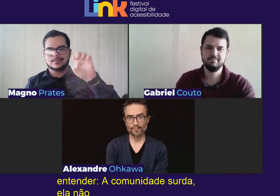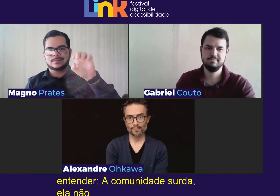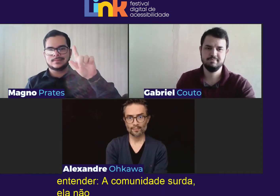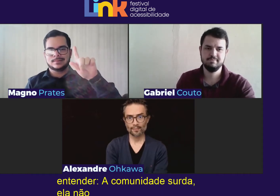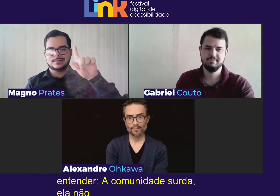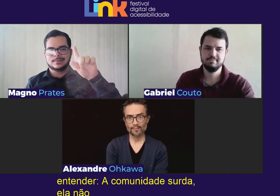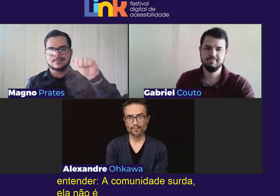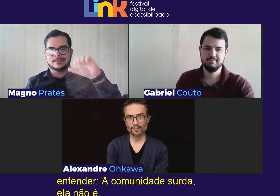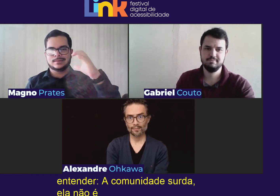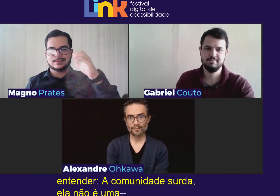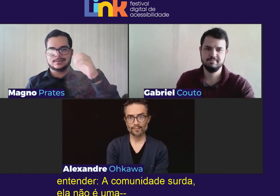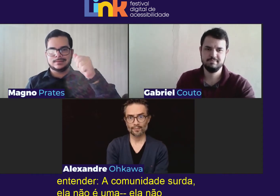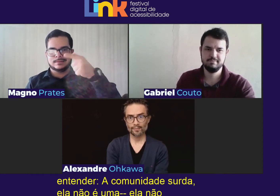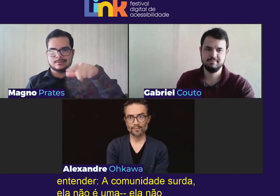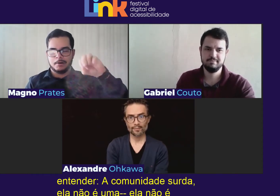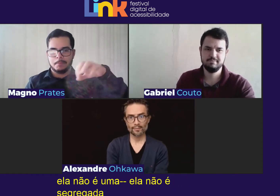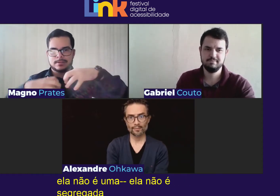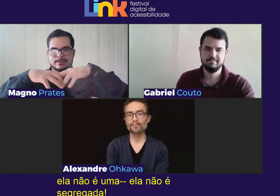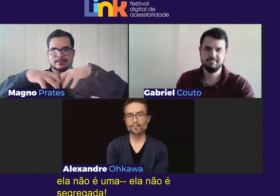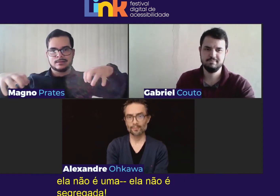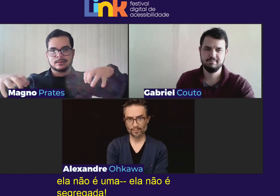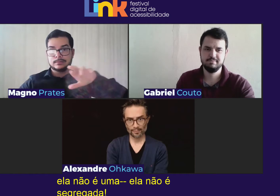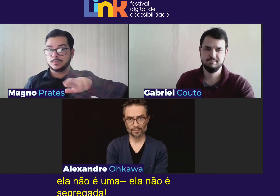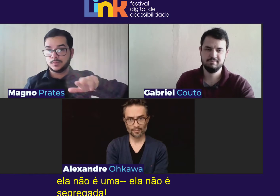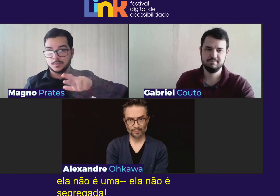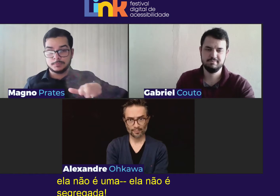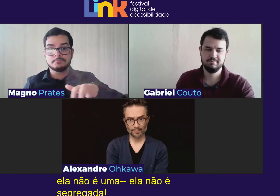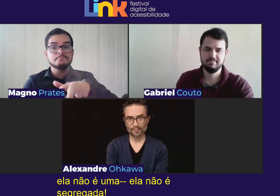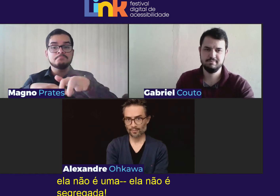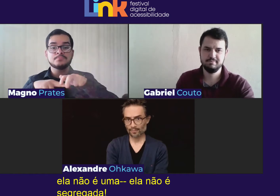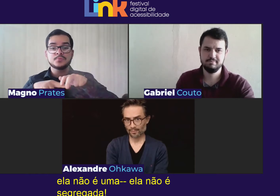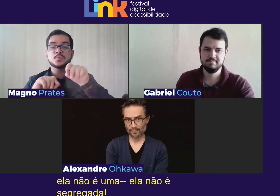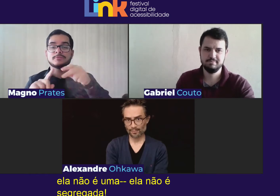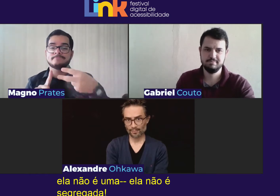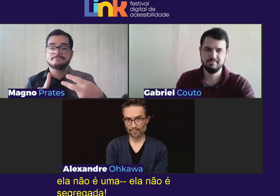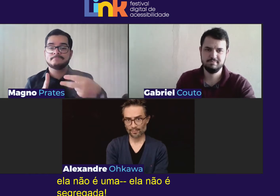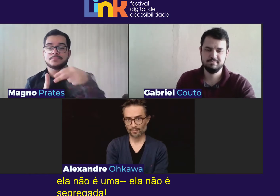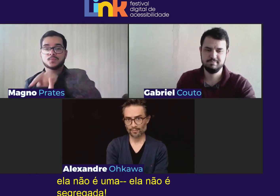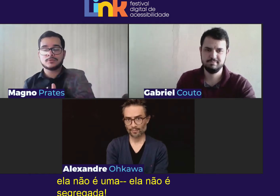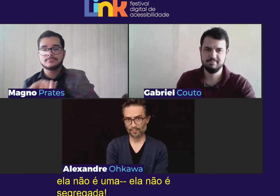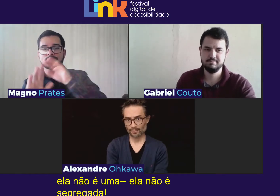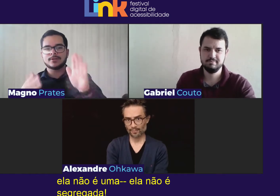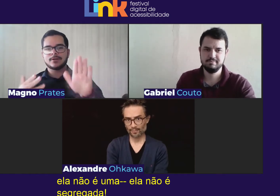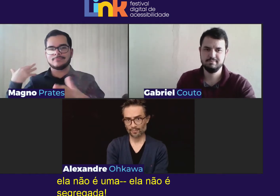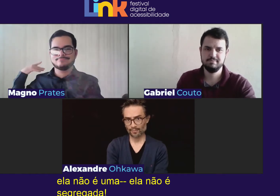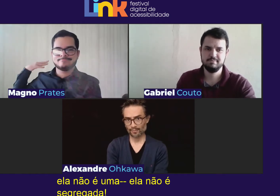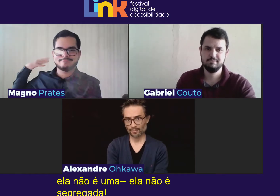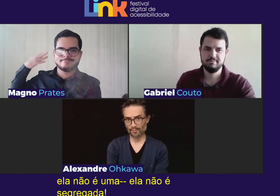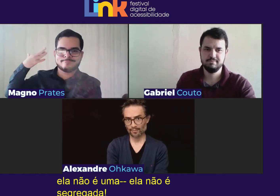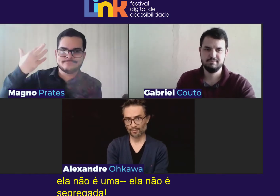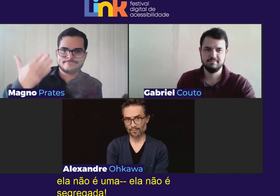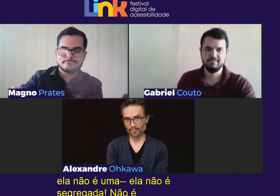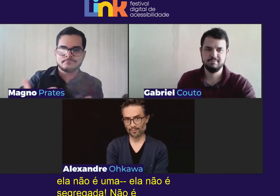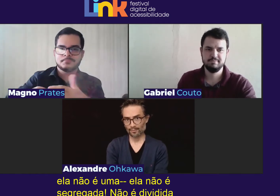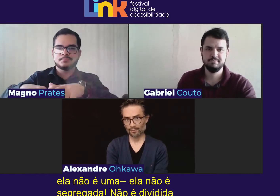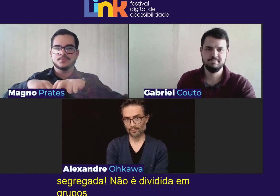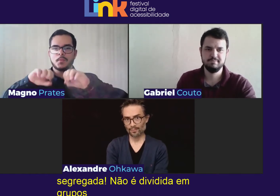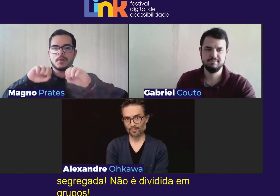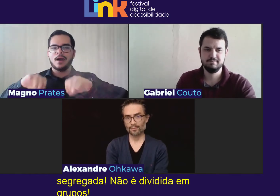segregada. Não é dividida em grupos. Por isso, de acordo com a nossa perspectiva